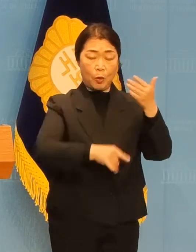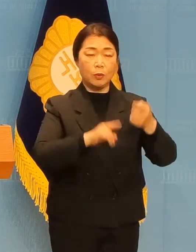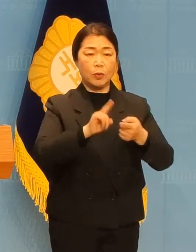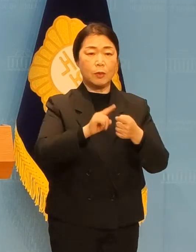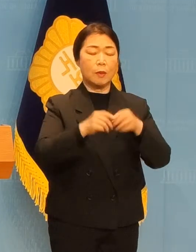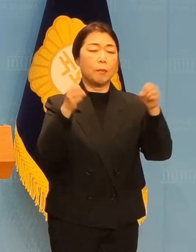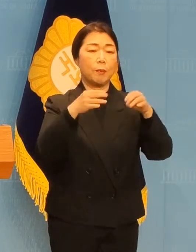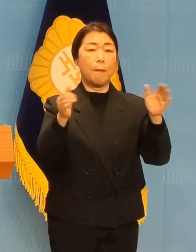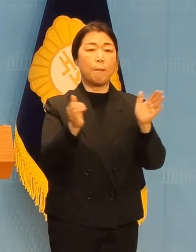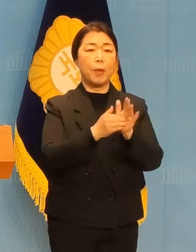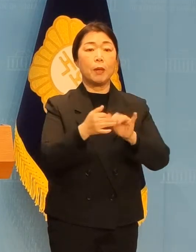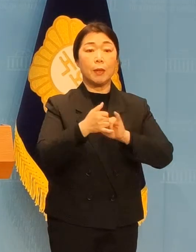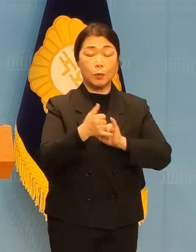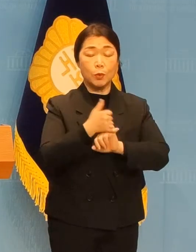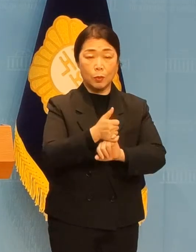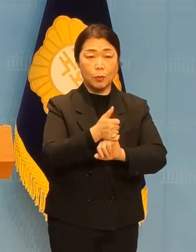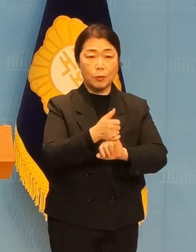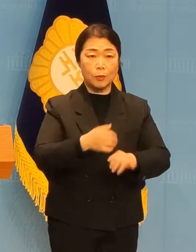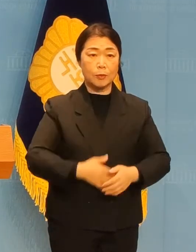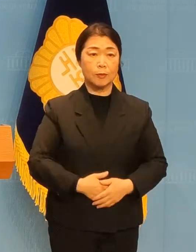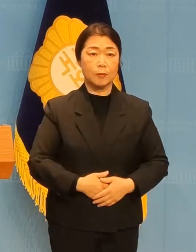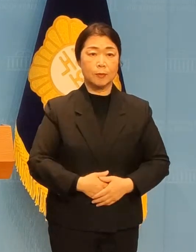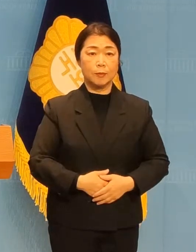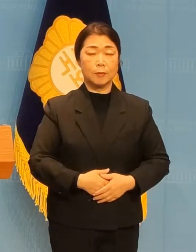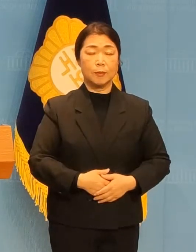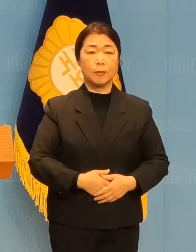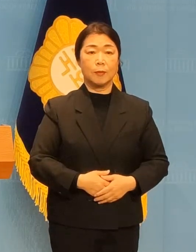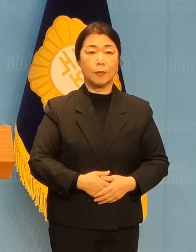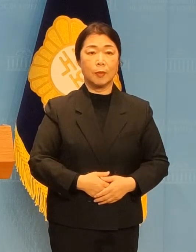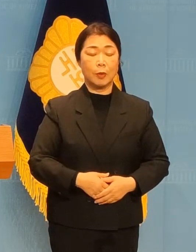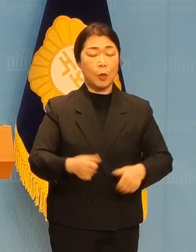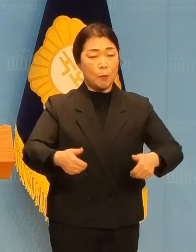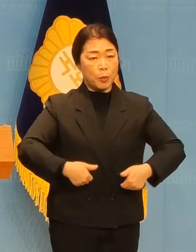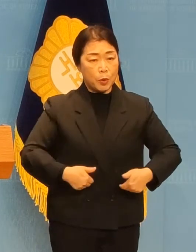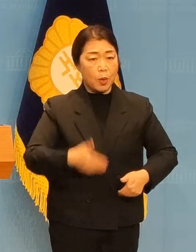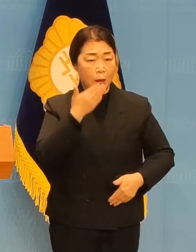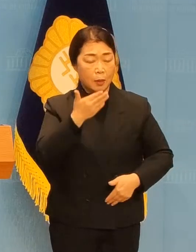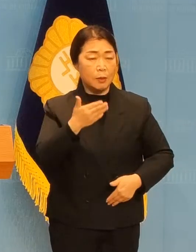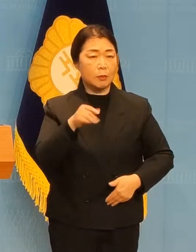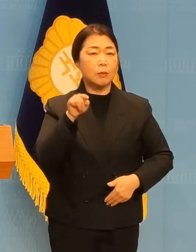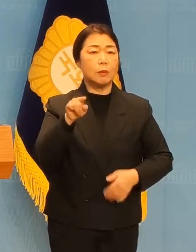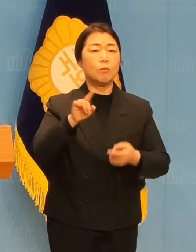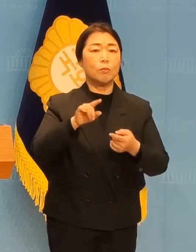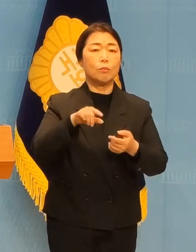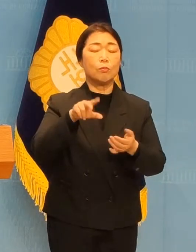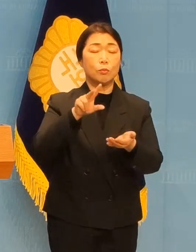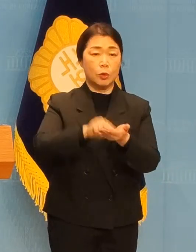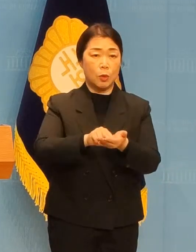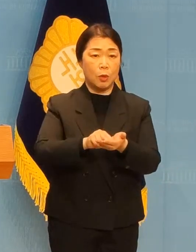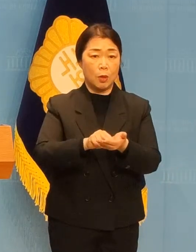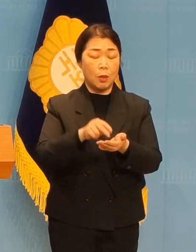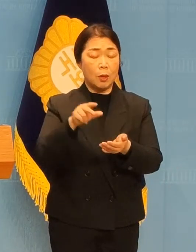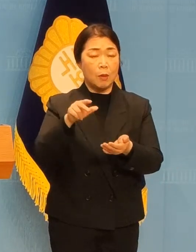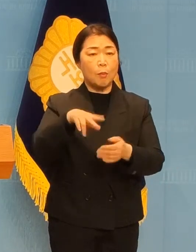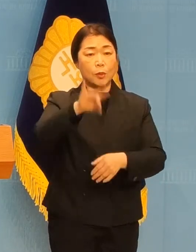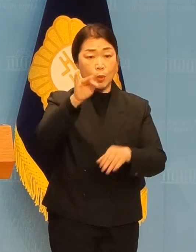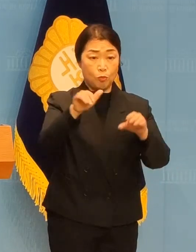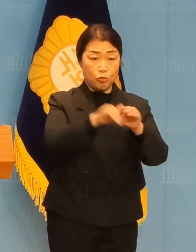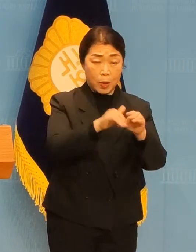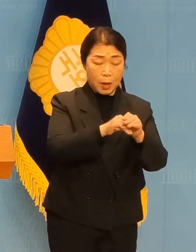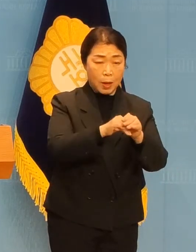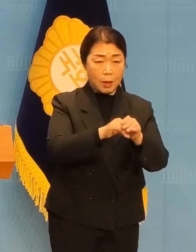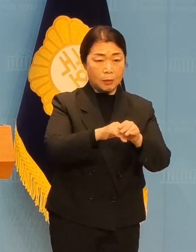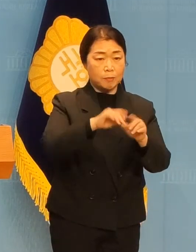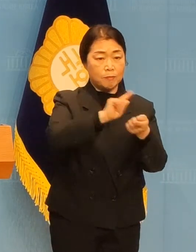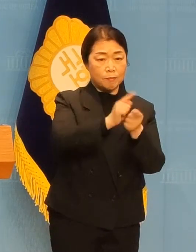약속했습니다. 또한 수용 가능한 분야부터 문화 콘텐츠를 포함한 인적